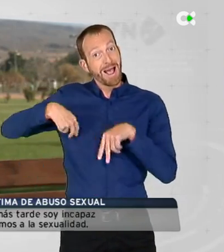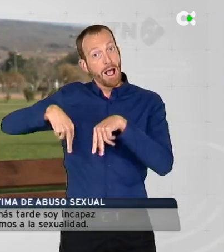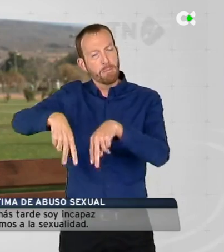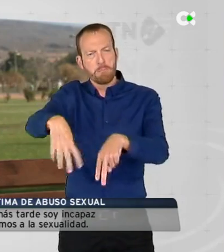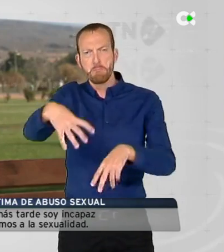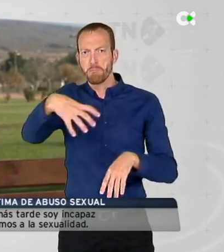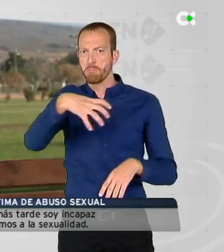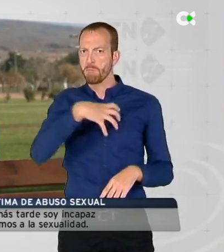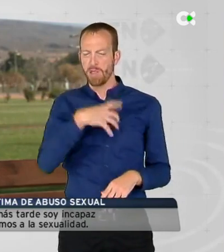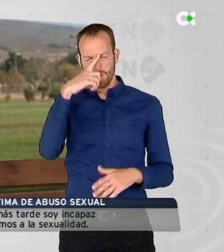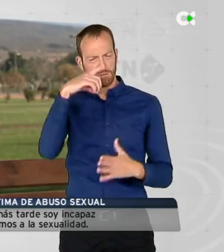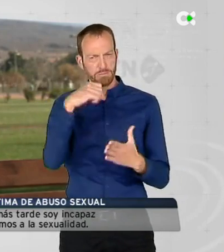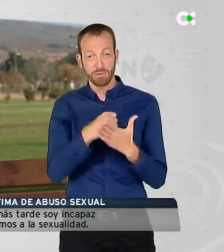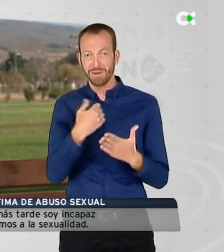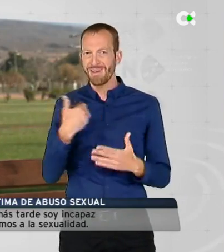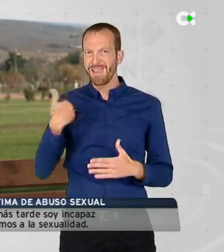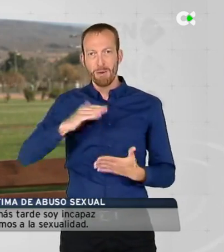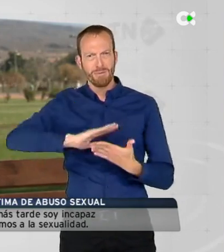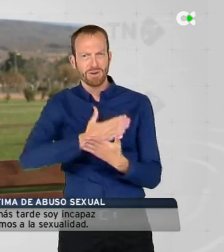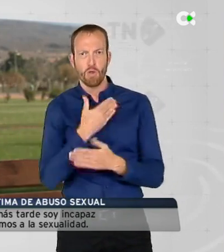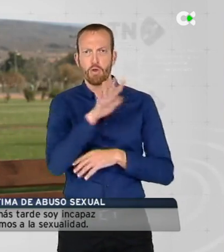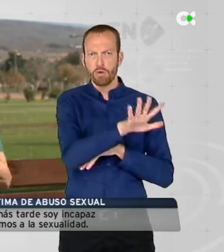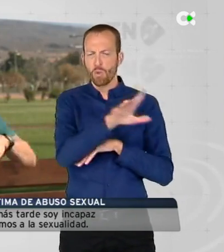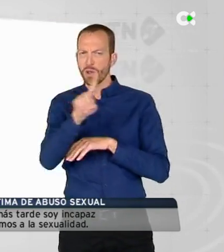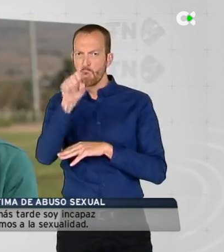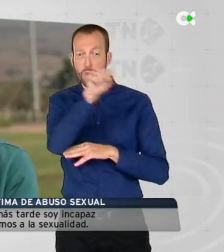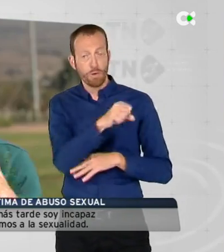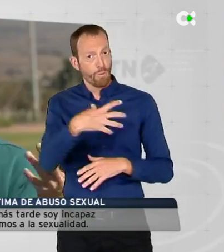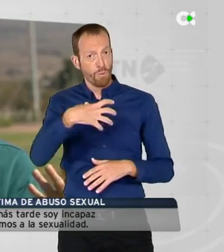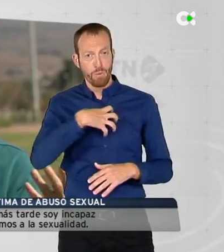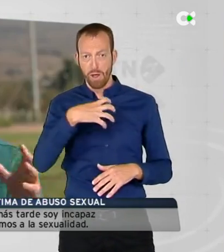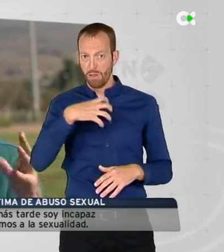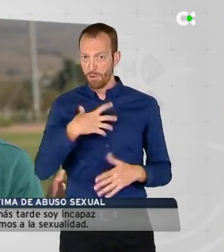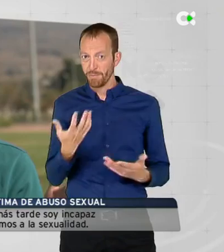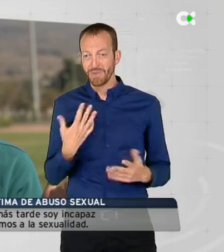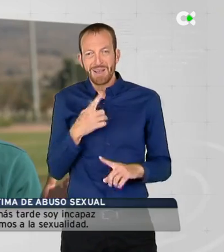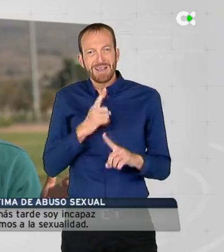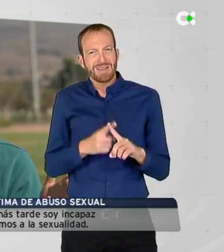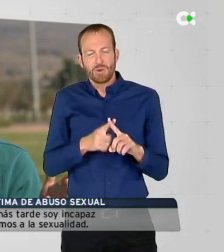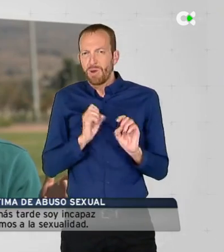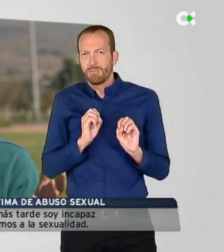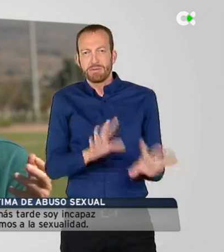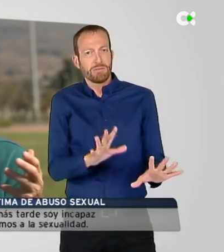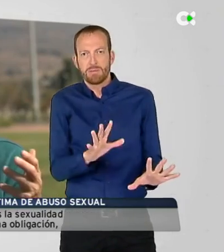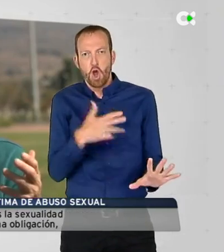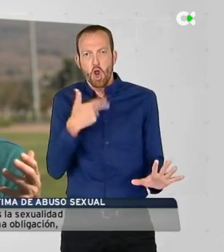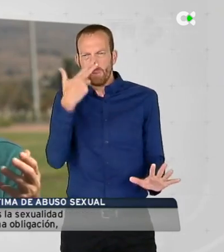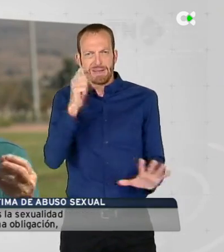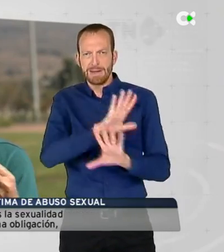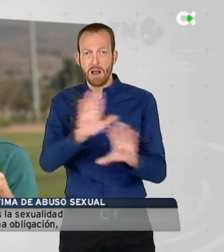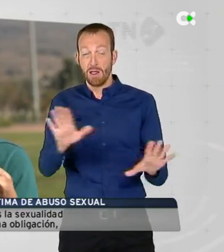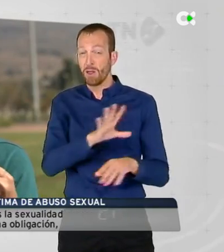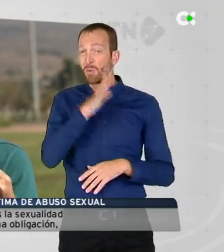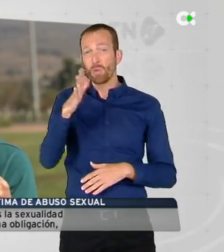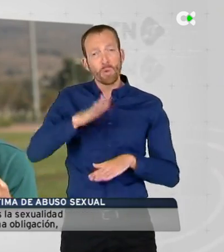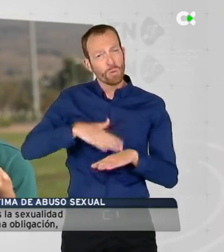algo que, fíjese, 51 años más tarde soy incapaz de hacer. Renunciamos a la sexualidad. Es decir, para